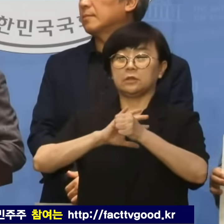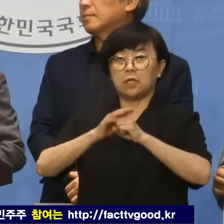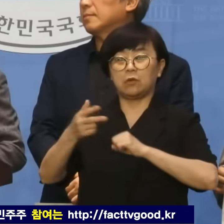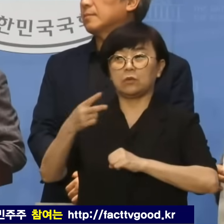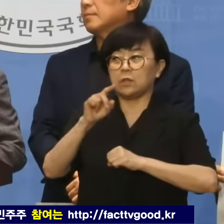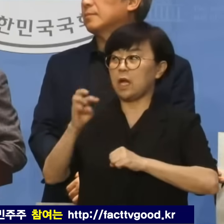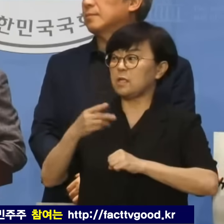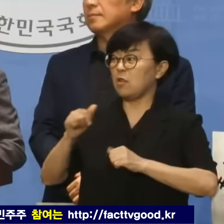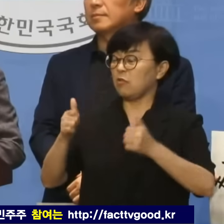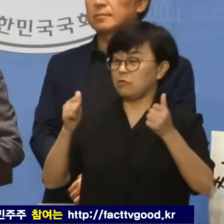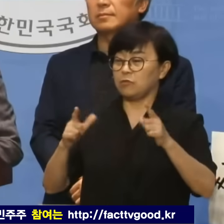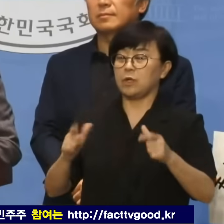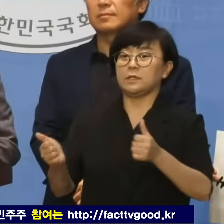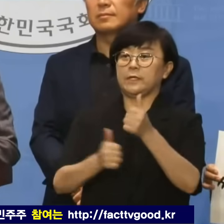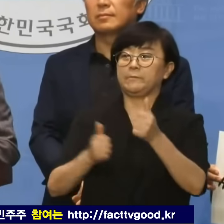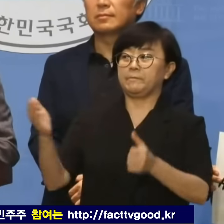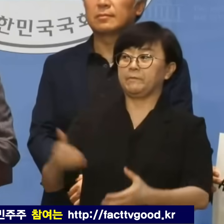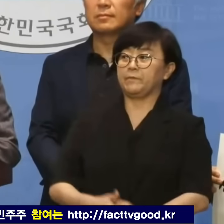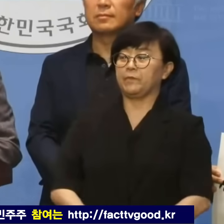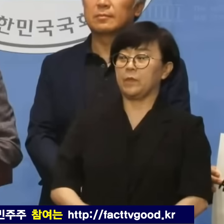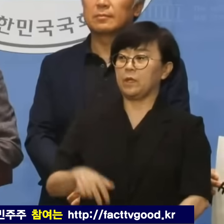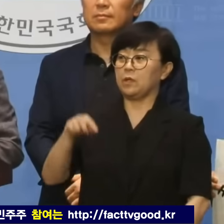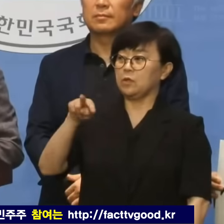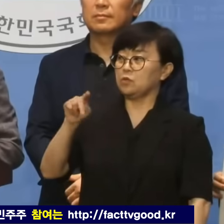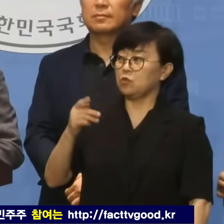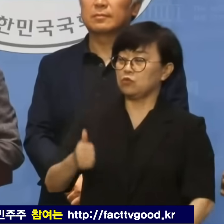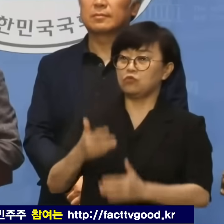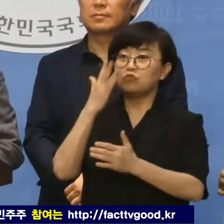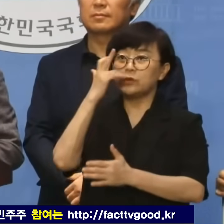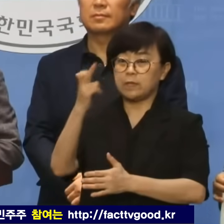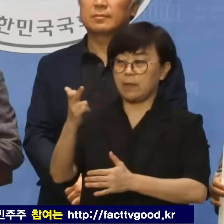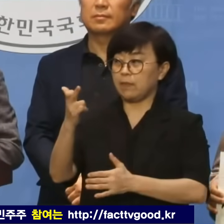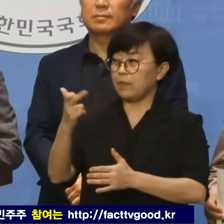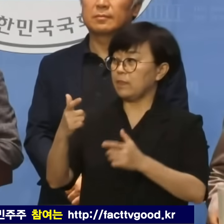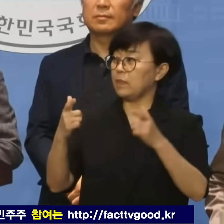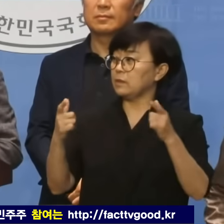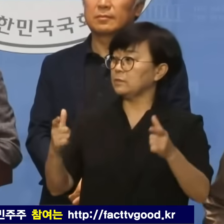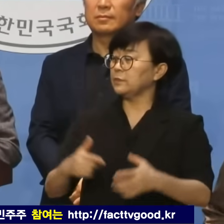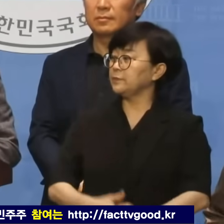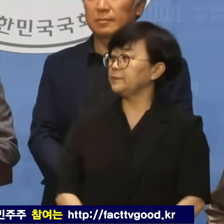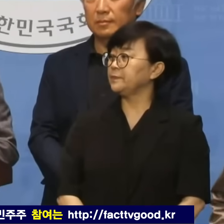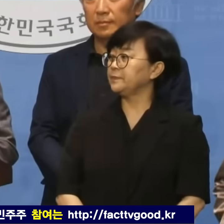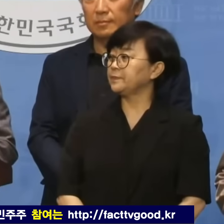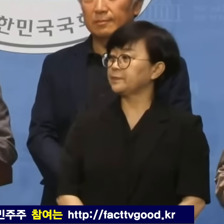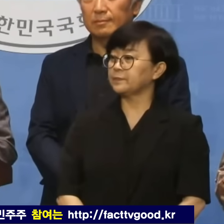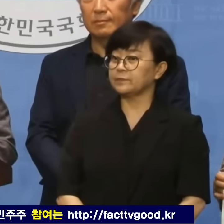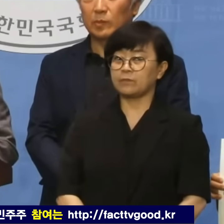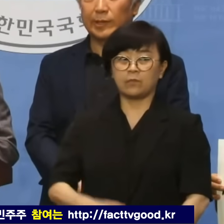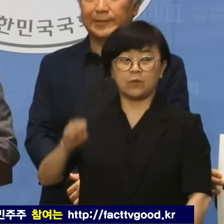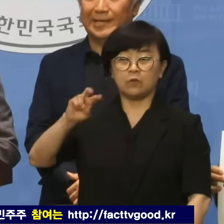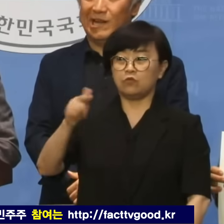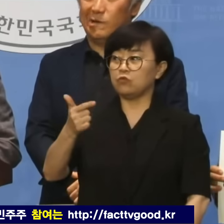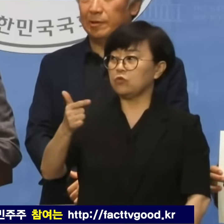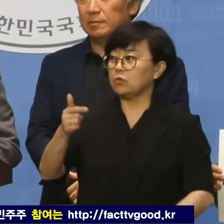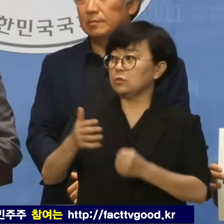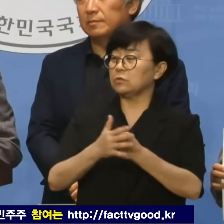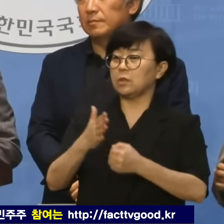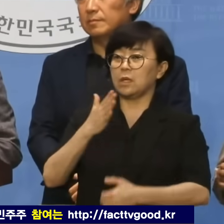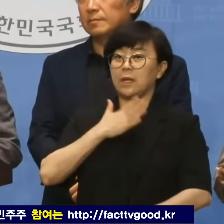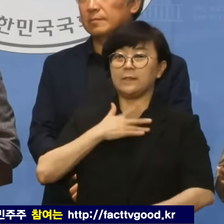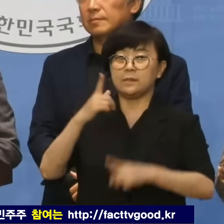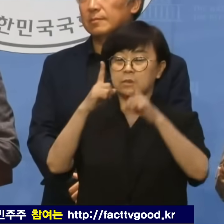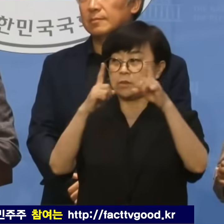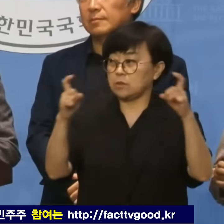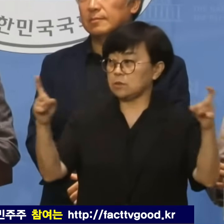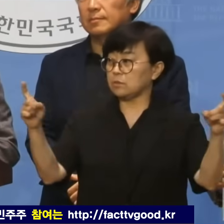지역위원장 참석하셨습니다. 손종학 울산 남구갑 위원장님 참석하셨습니다. 윤종근 안성시